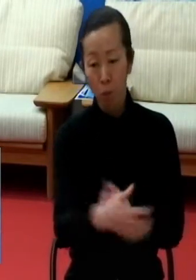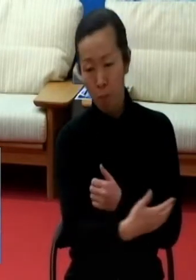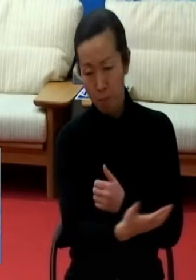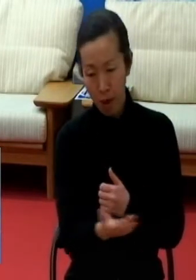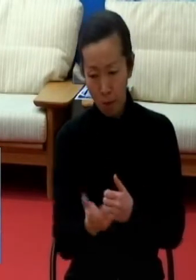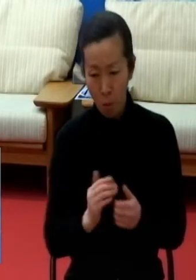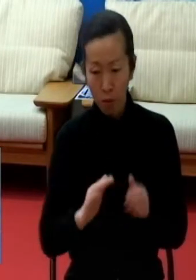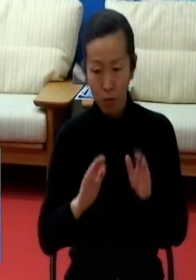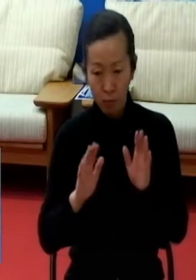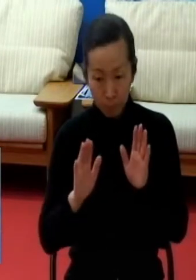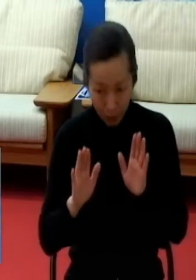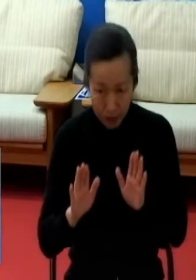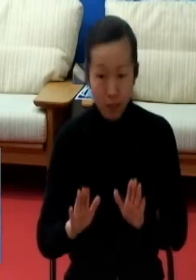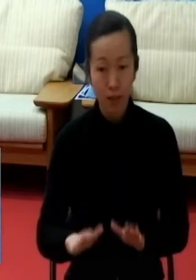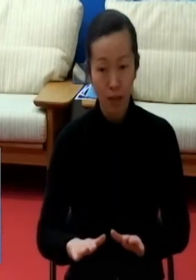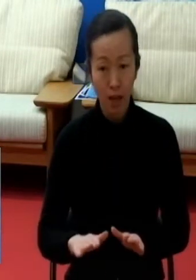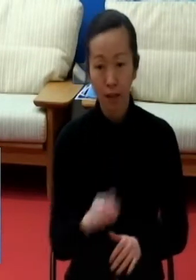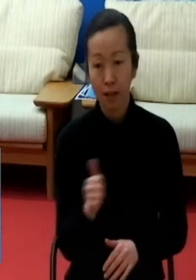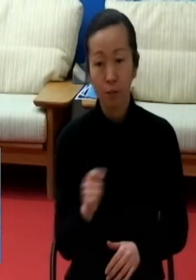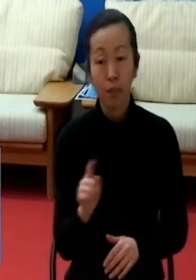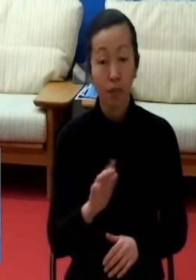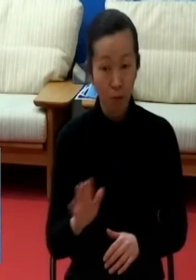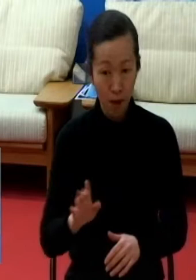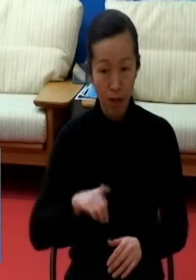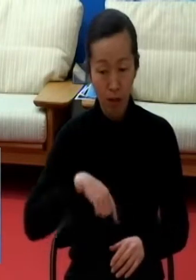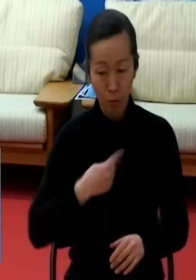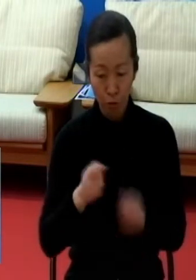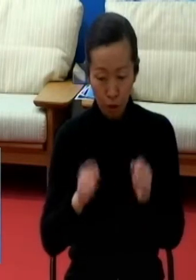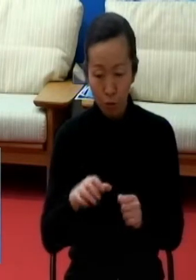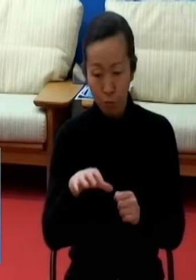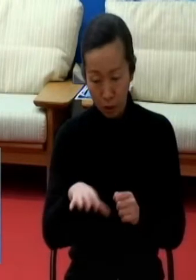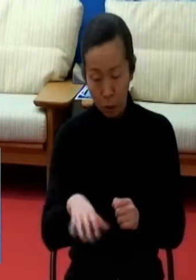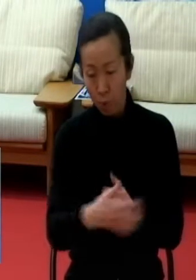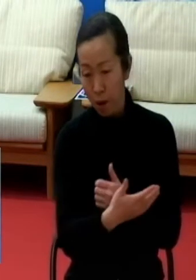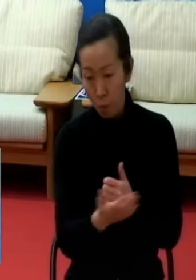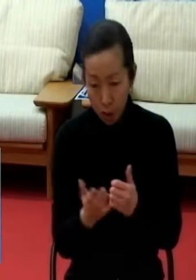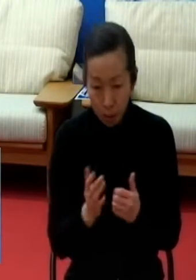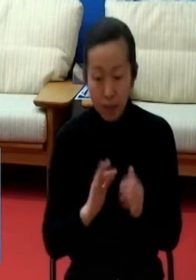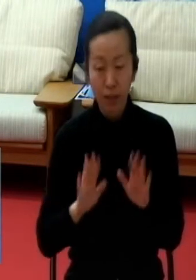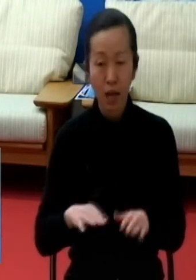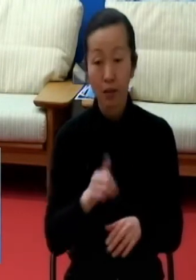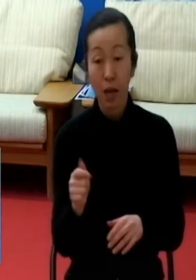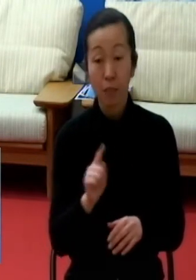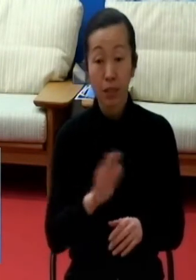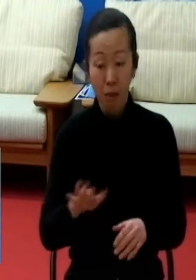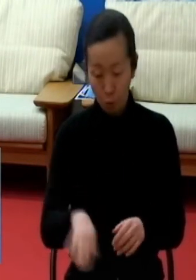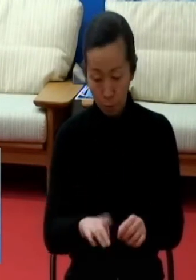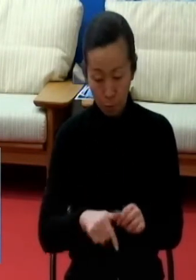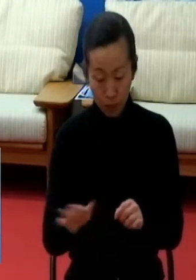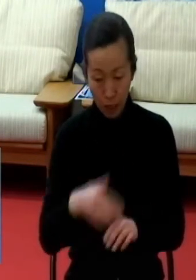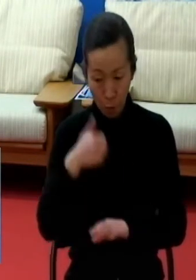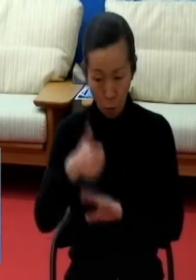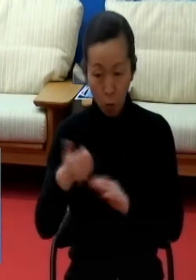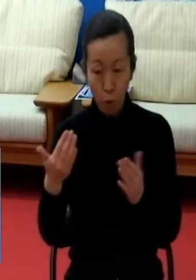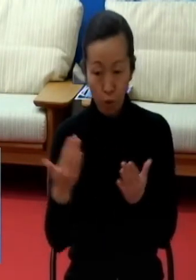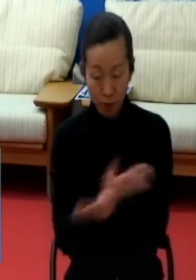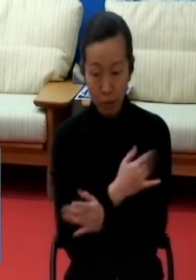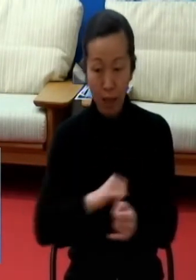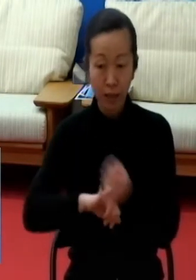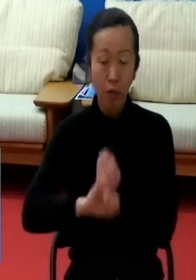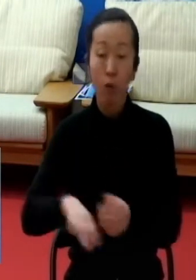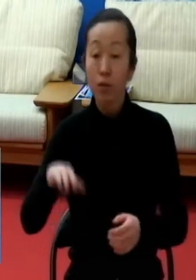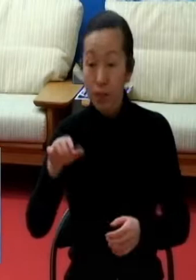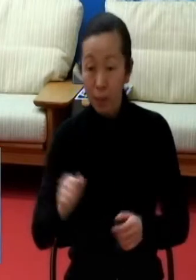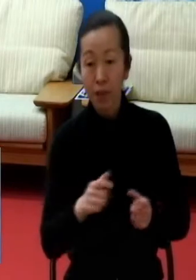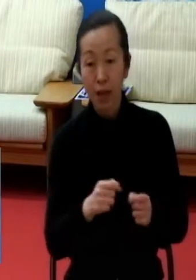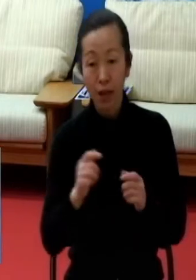어릴 때 왕이 되겠다는 그 언약을 붙잡고 있었어요. 旅では幼い時、自分が王になるという契約を逃げていました。 왕의 자리를 받기